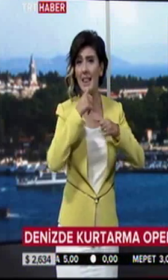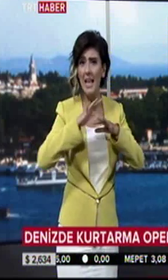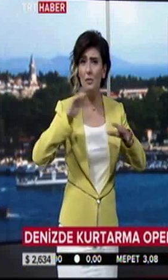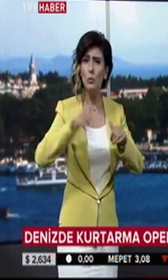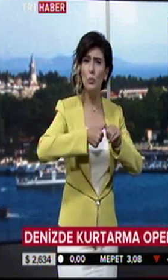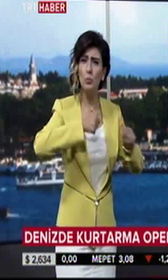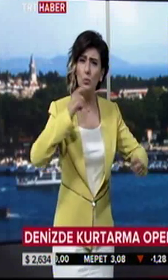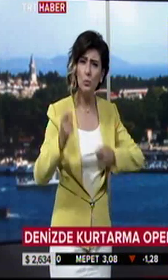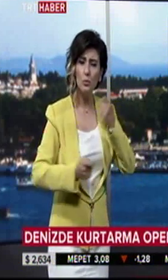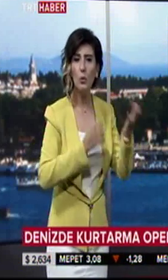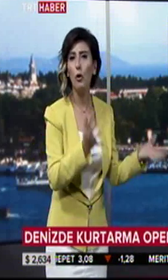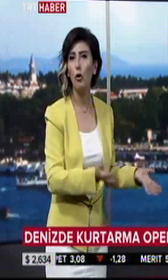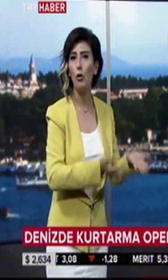uzun uğraşları sonucu kurtarıldı.